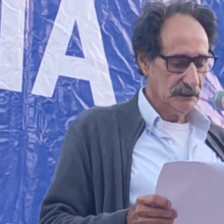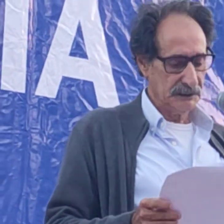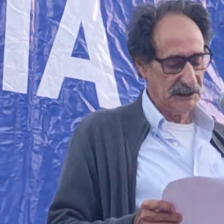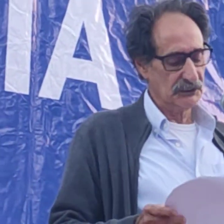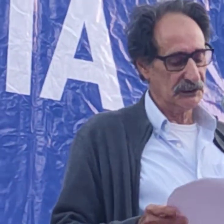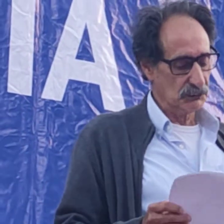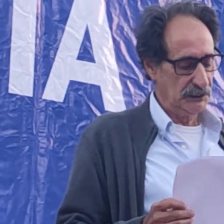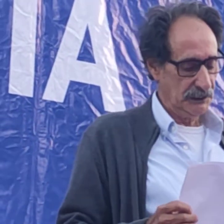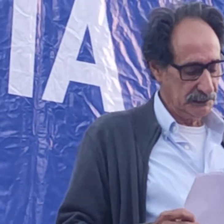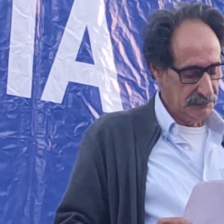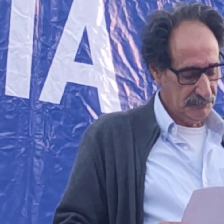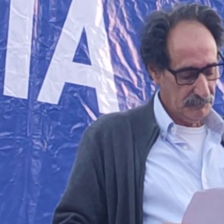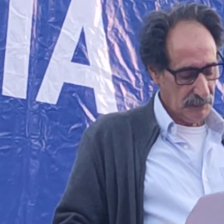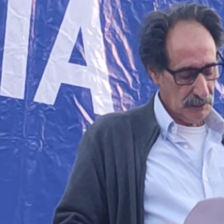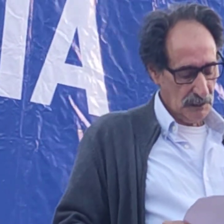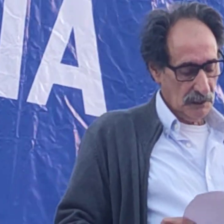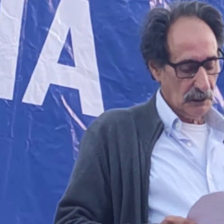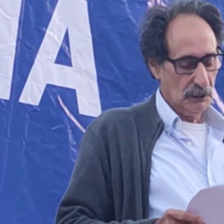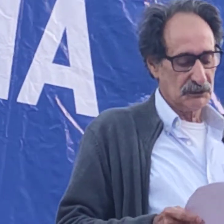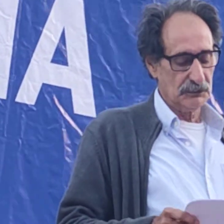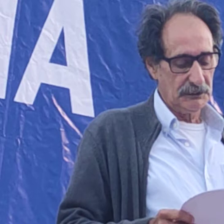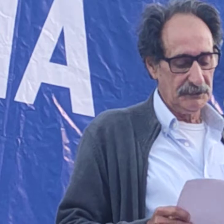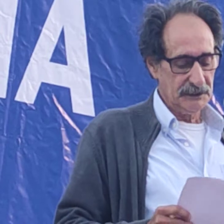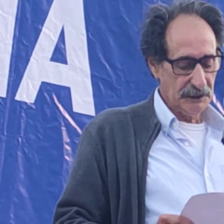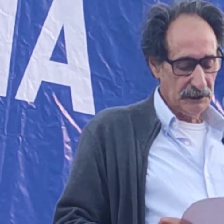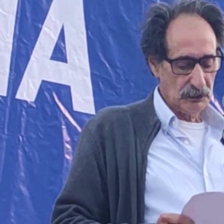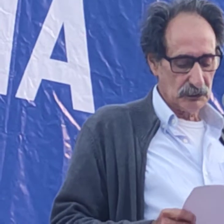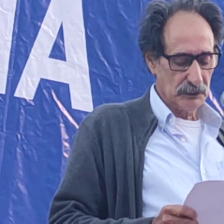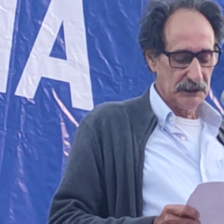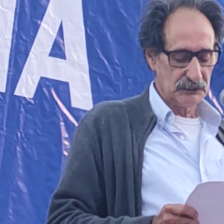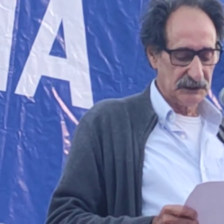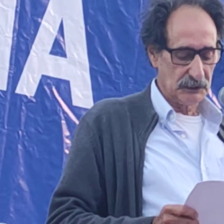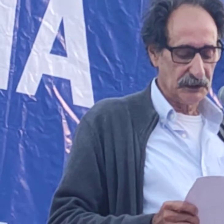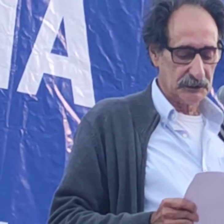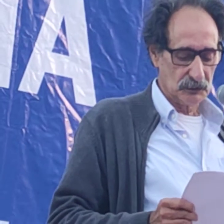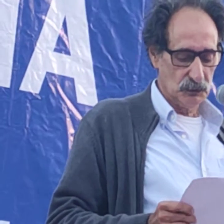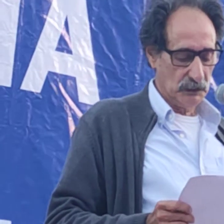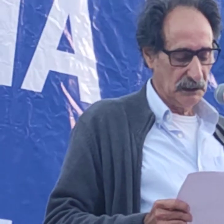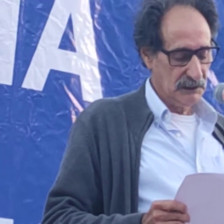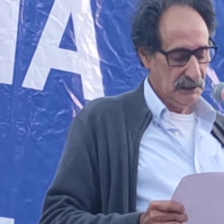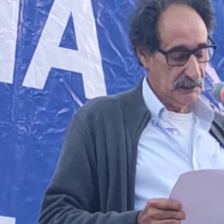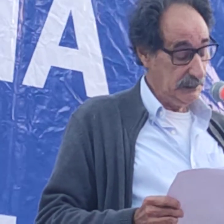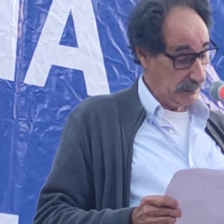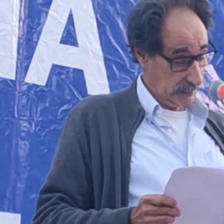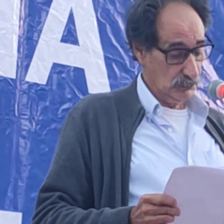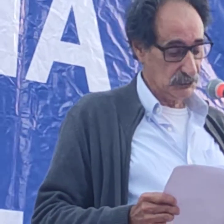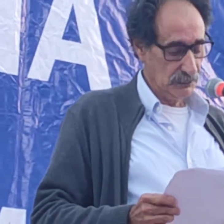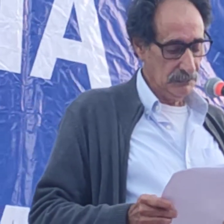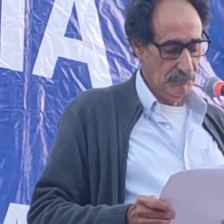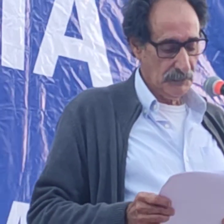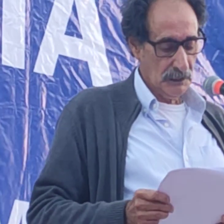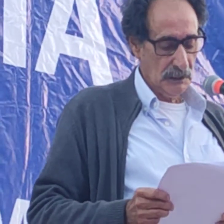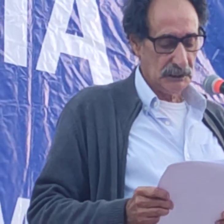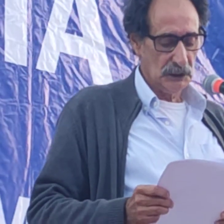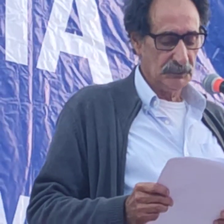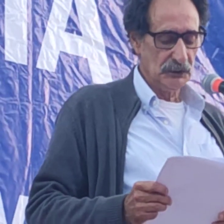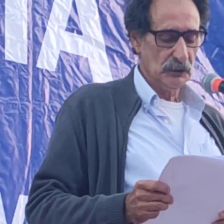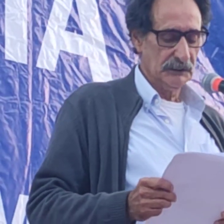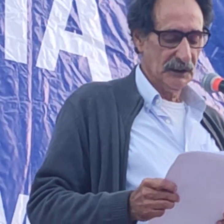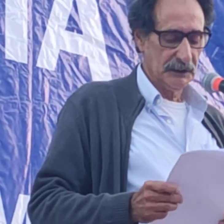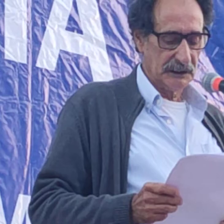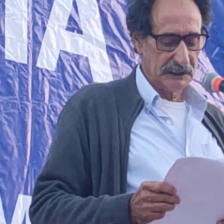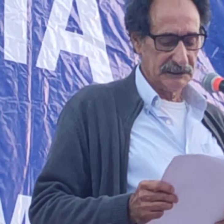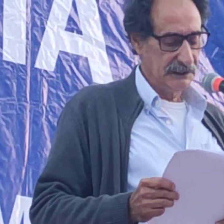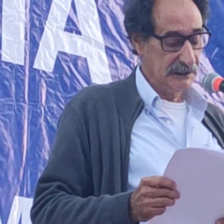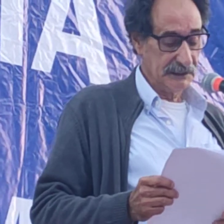160/147 de Naciones Unidas. Como sobrevivientes del horror de los centros de tortura y de reclusión, de lo